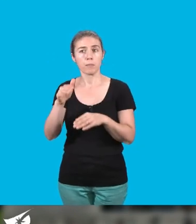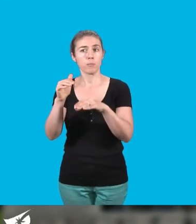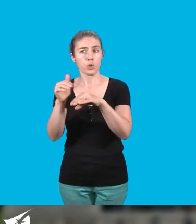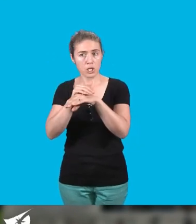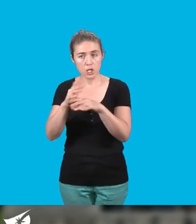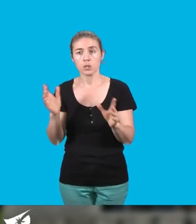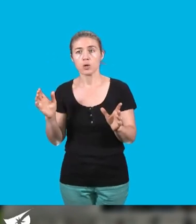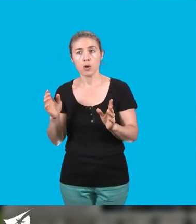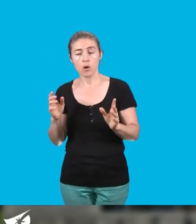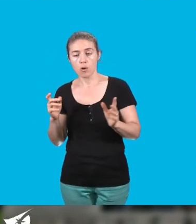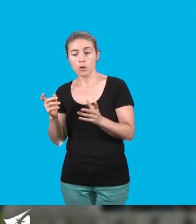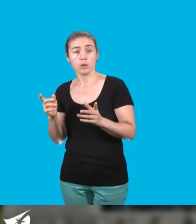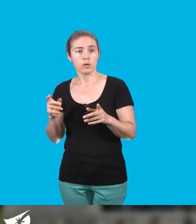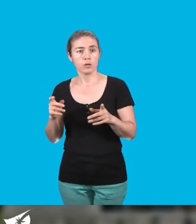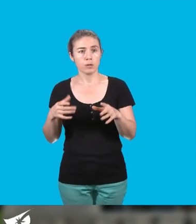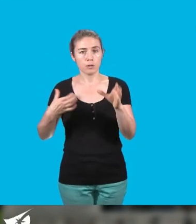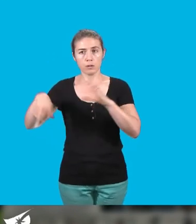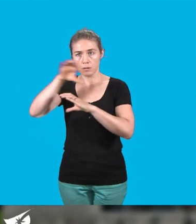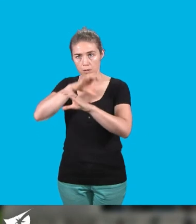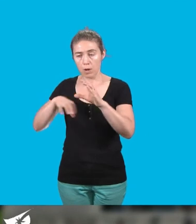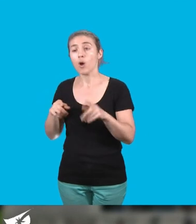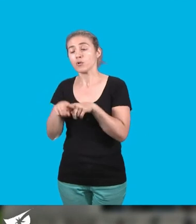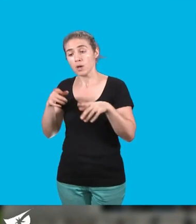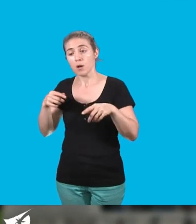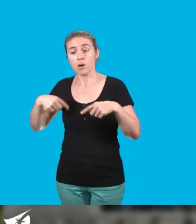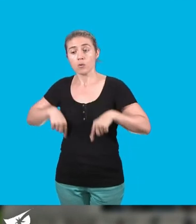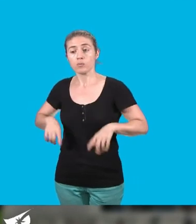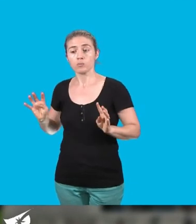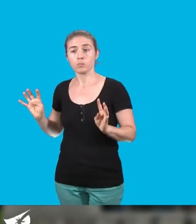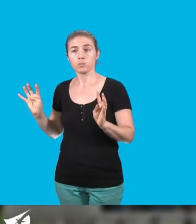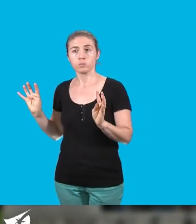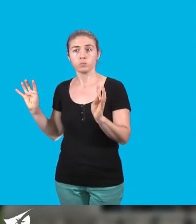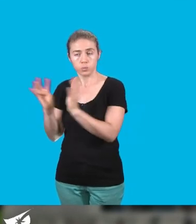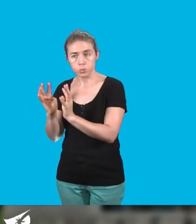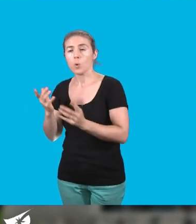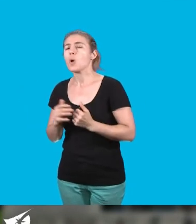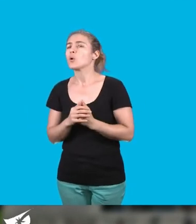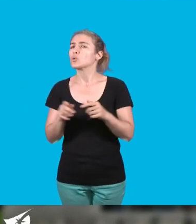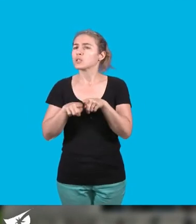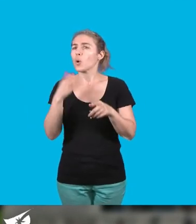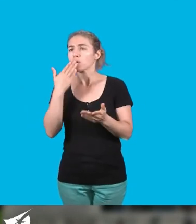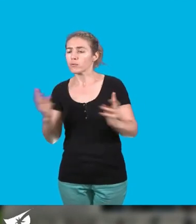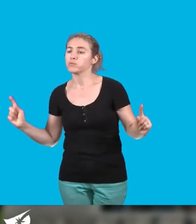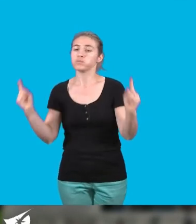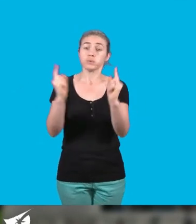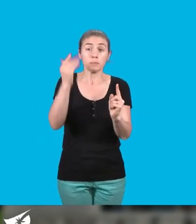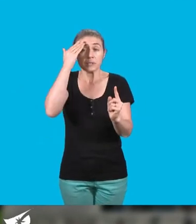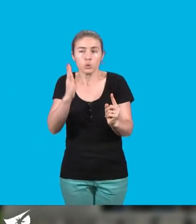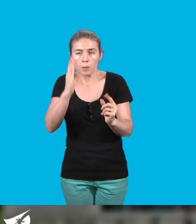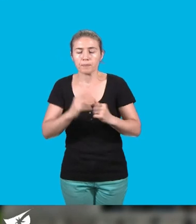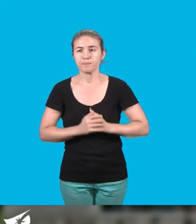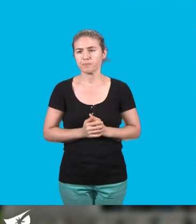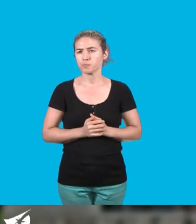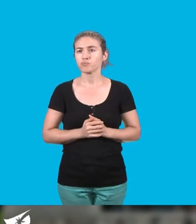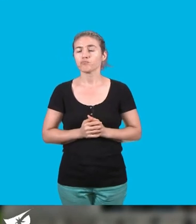Métropole, commissions encore tout récemment, et évidemment dans le cadre de rendez-vous bilatéraux lorsque c'était nécessaire. Je vous propose, si vous en